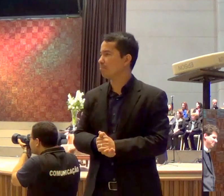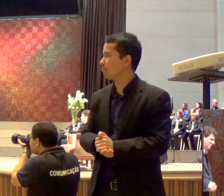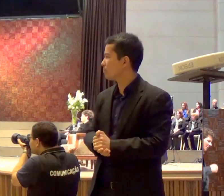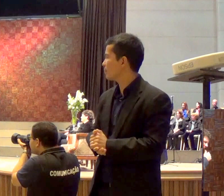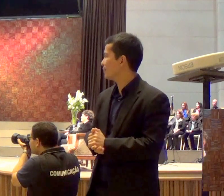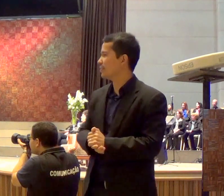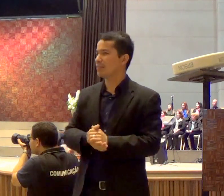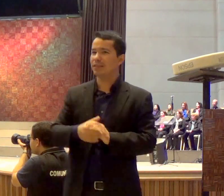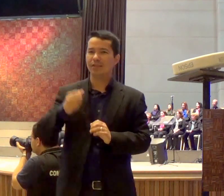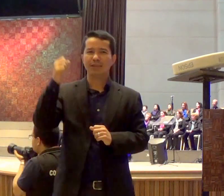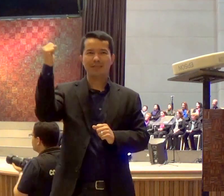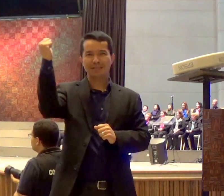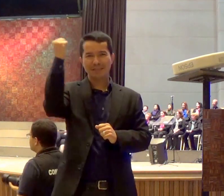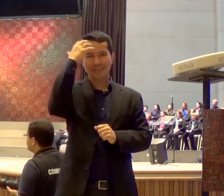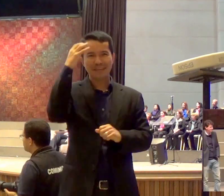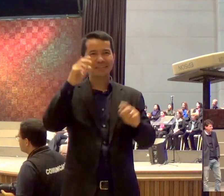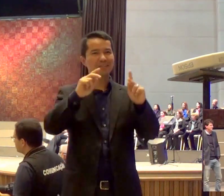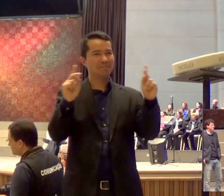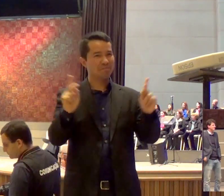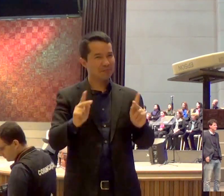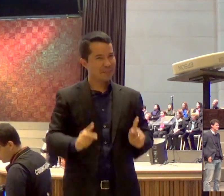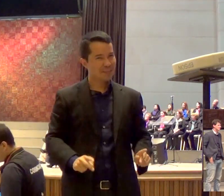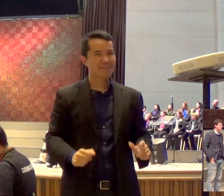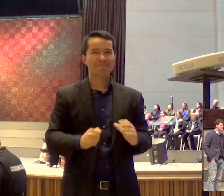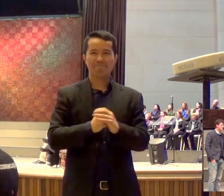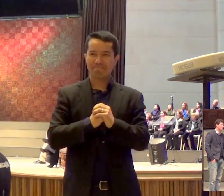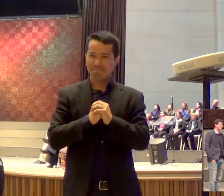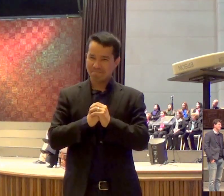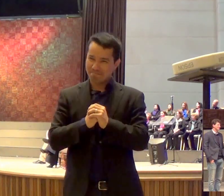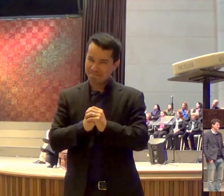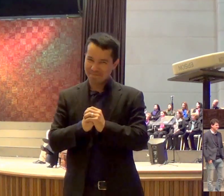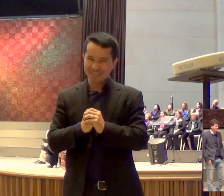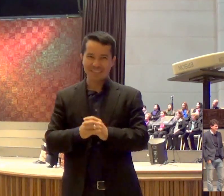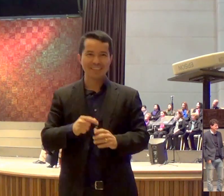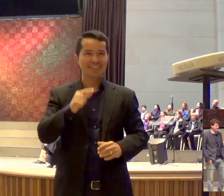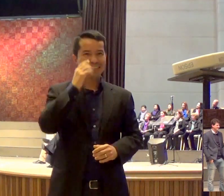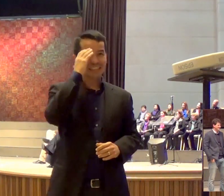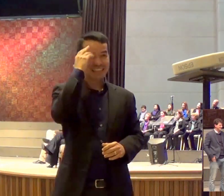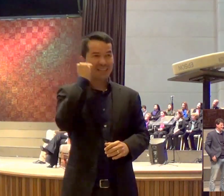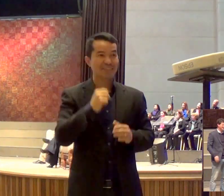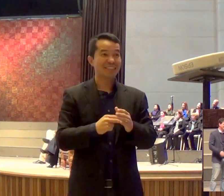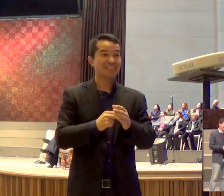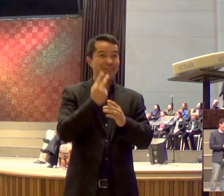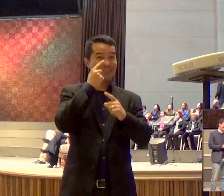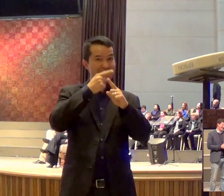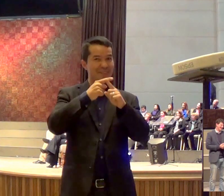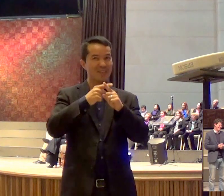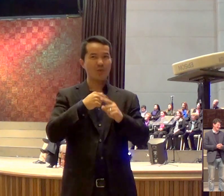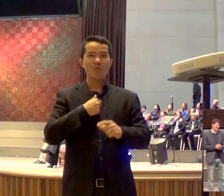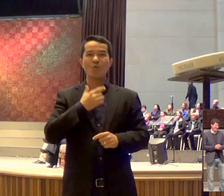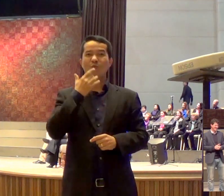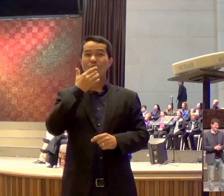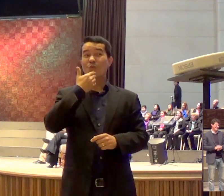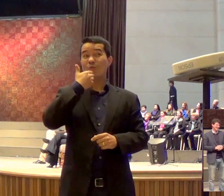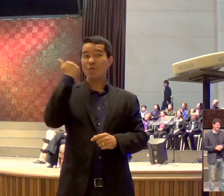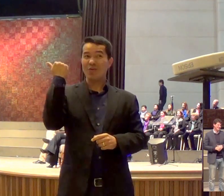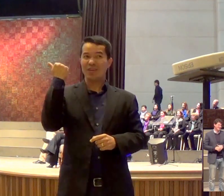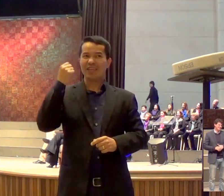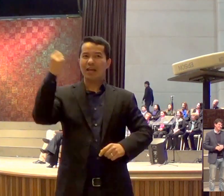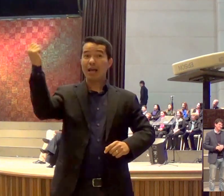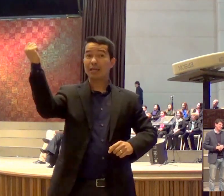graça e paz igreja amém dizem que a Segunda Vez é Sempre Melhor na cristolândia é vamos fazer aqui